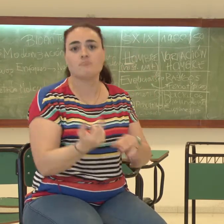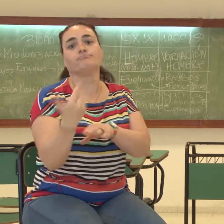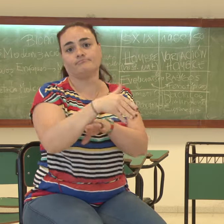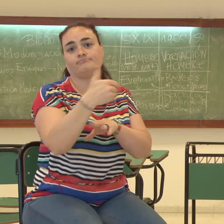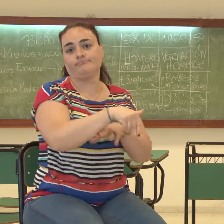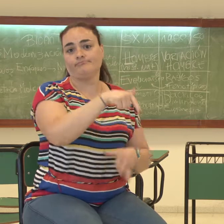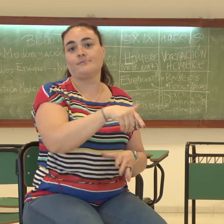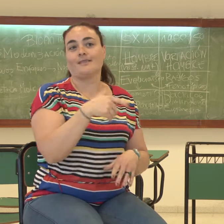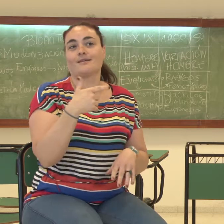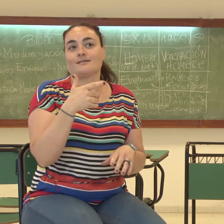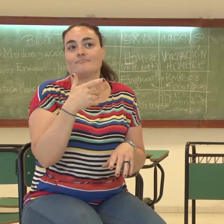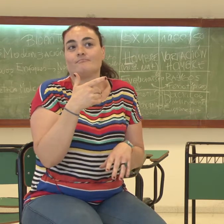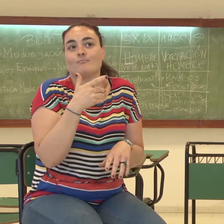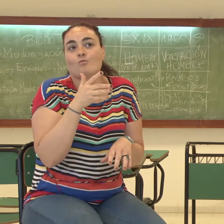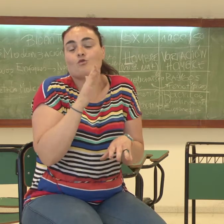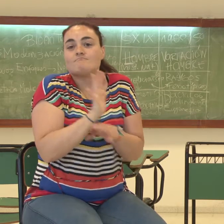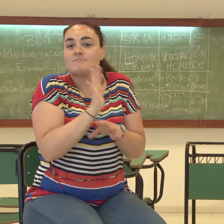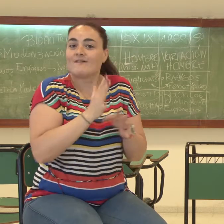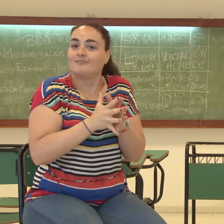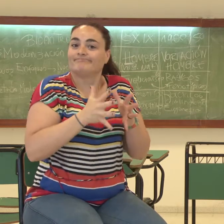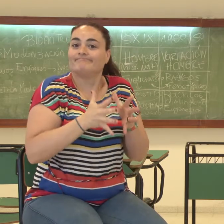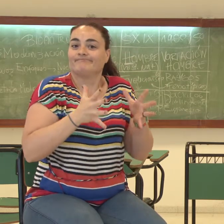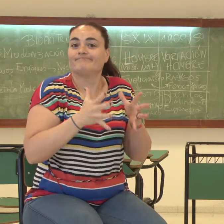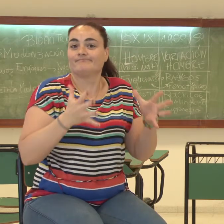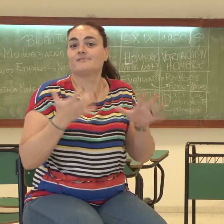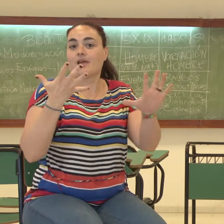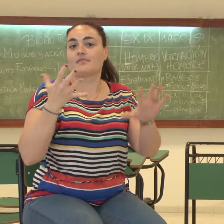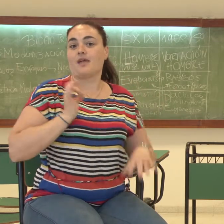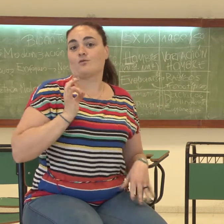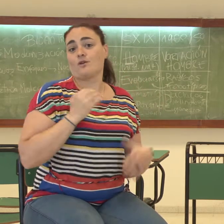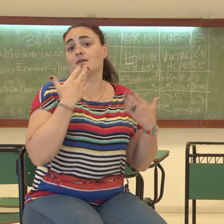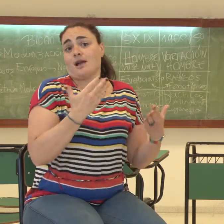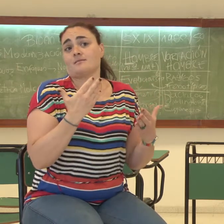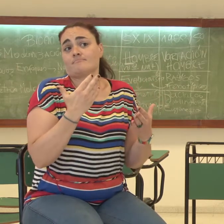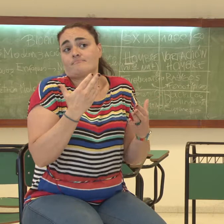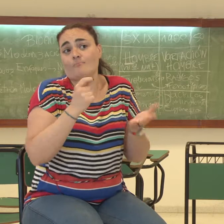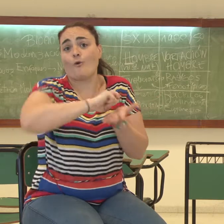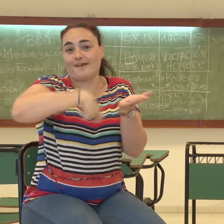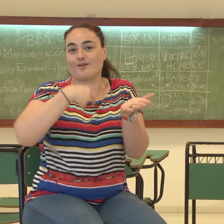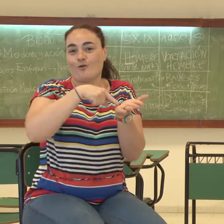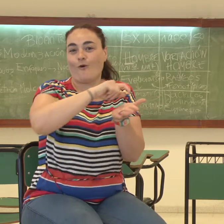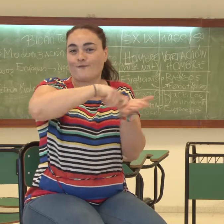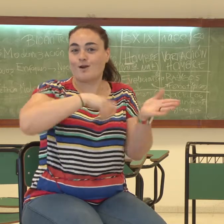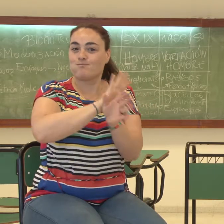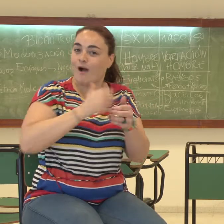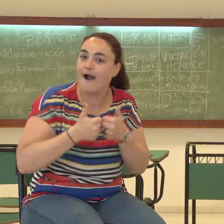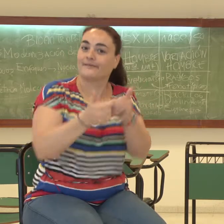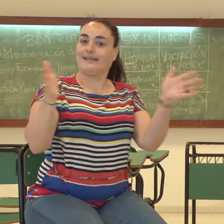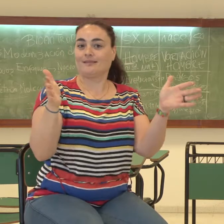Belgrano, haciendo carreras terciarias. Entonces se va ampliando. Hace 10 años, gracias a este convenio que